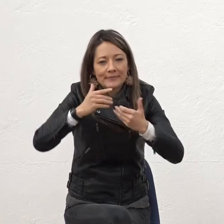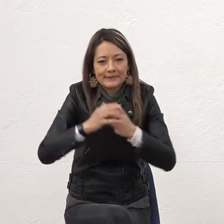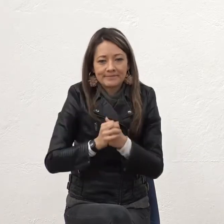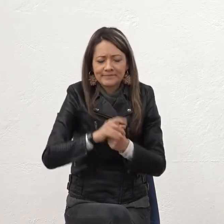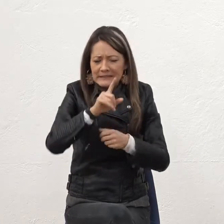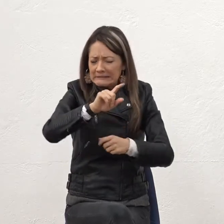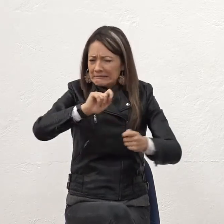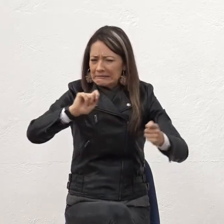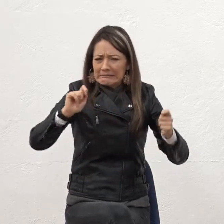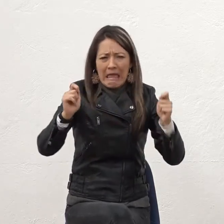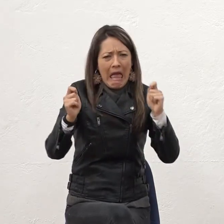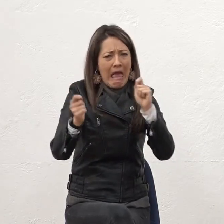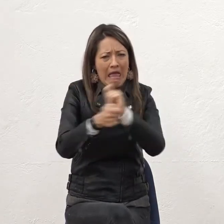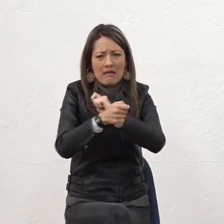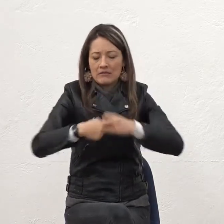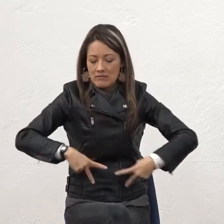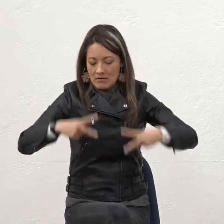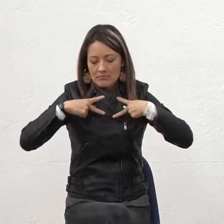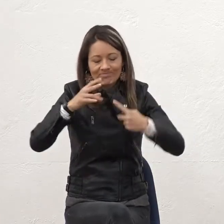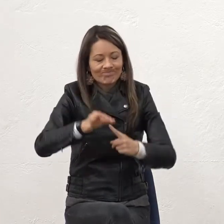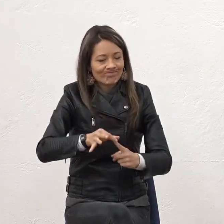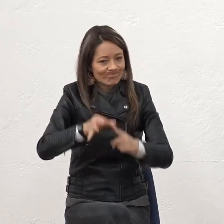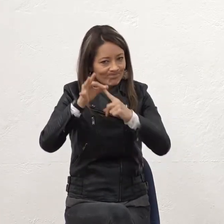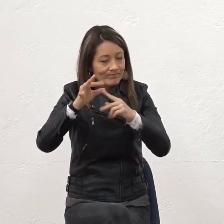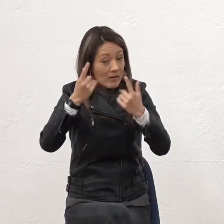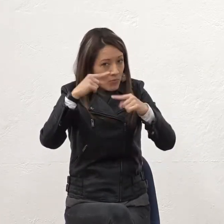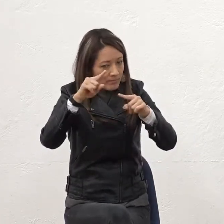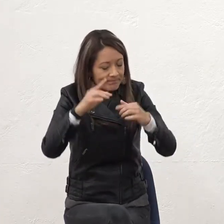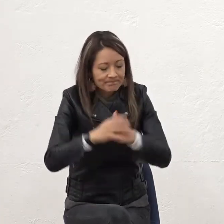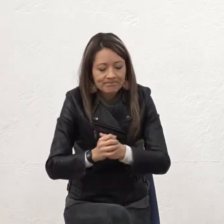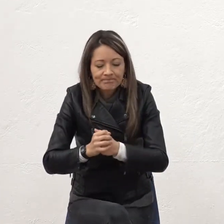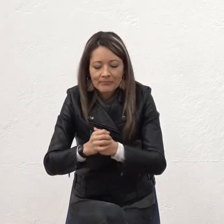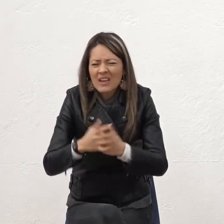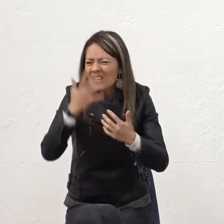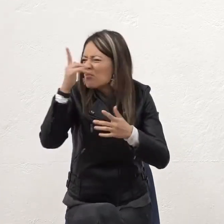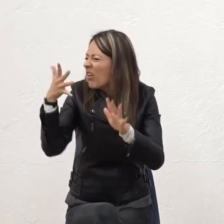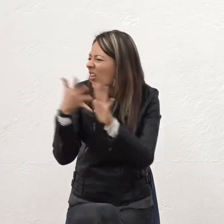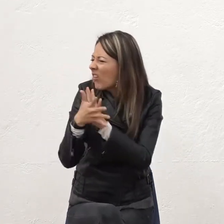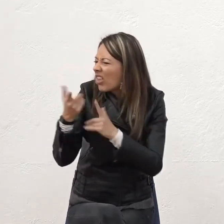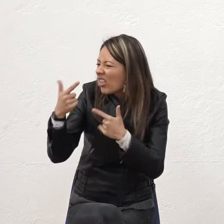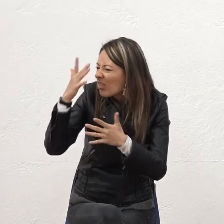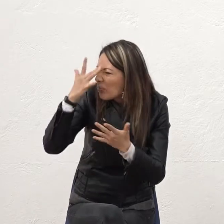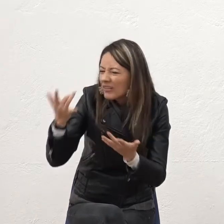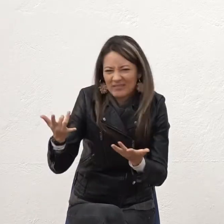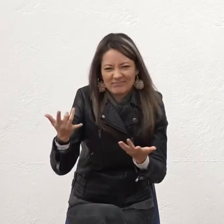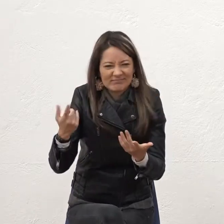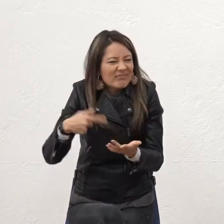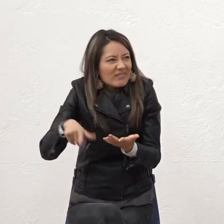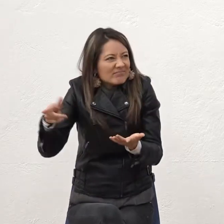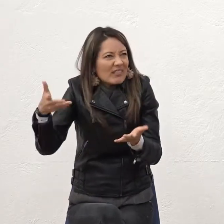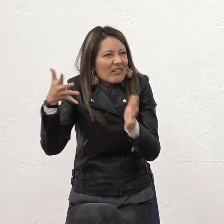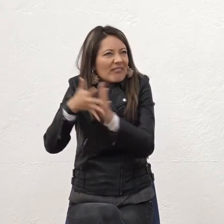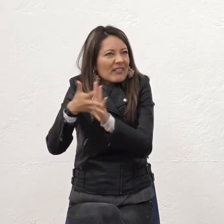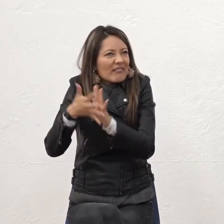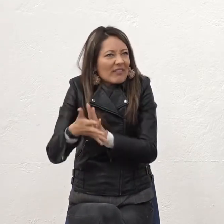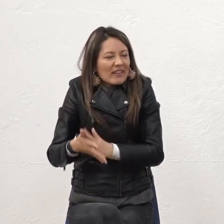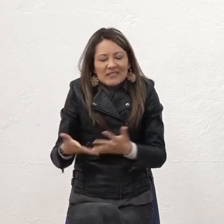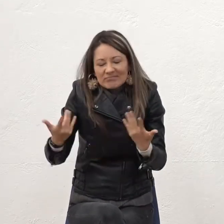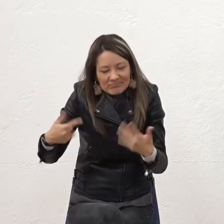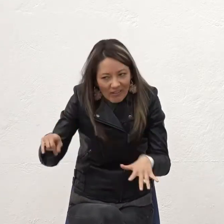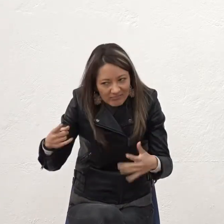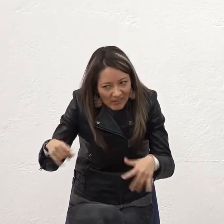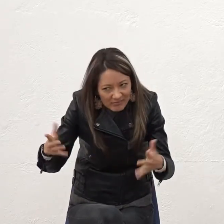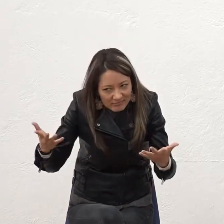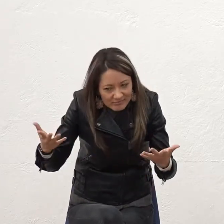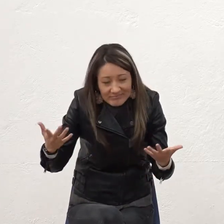fue un cambio en nuestra vida muy especial. Por eso ¿por qué le estoy contando esto? Usted va a decir, ¿pero qué? O sea,